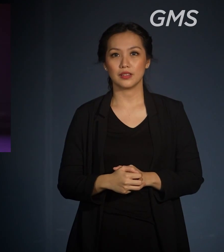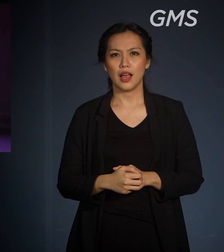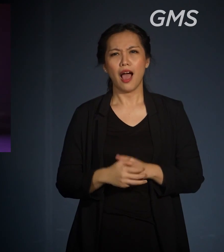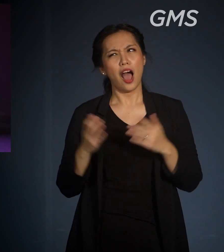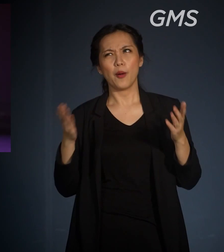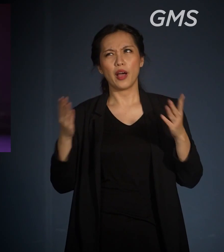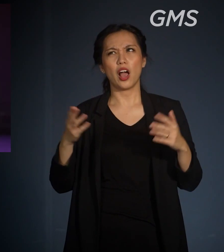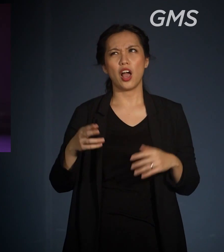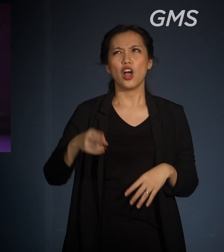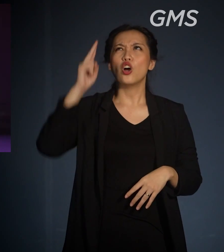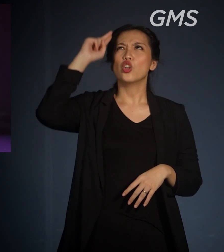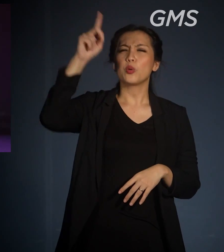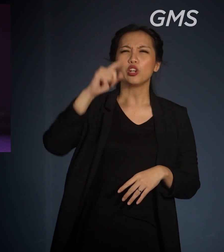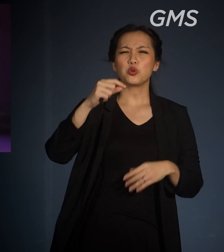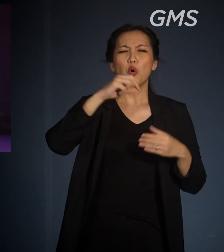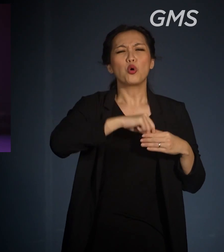kita?